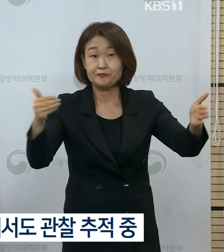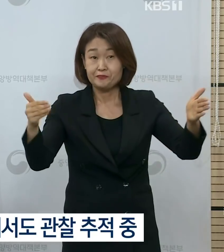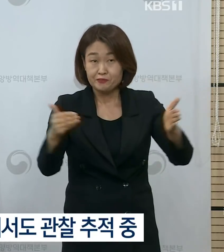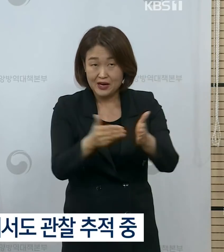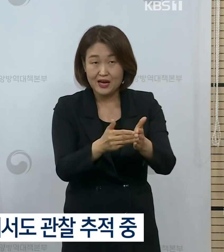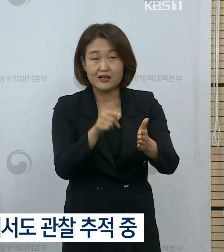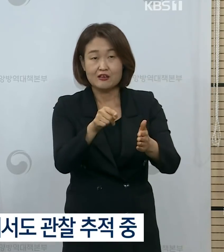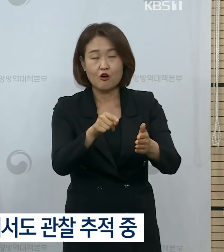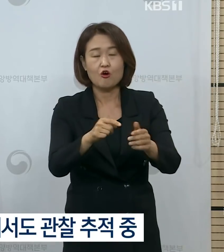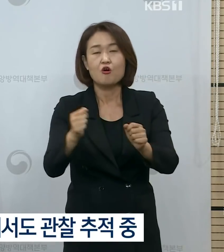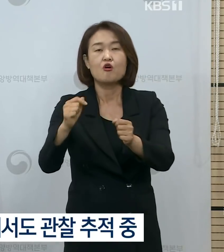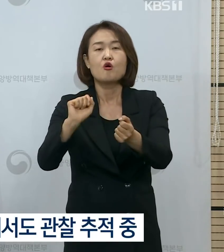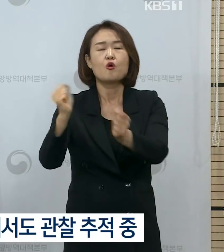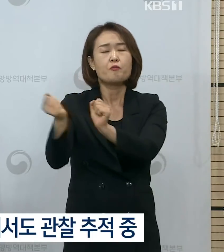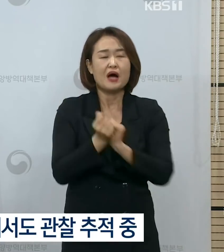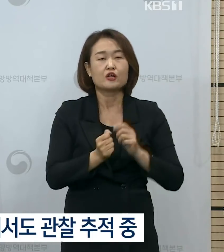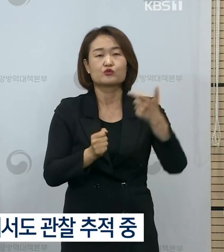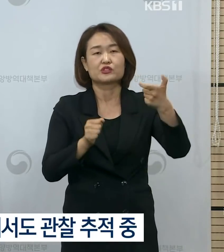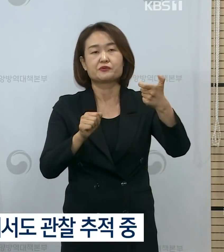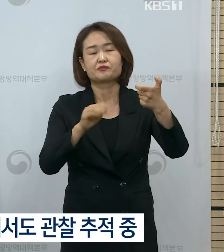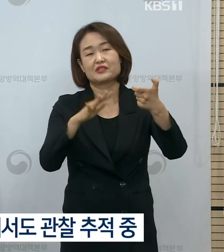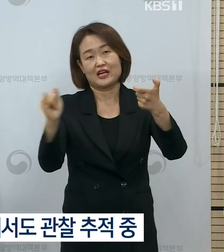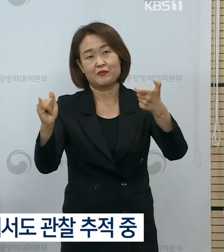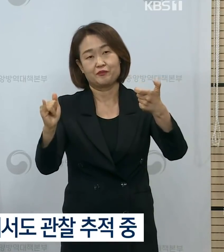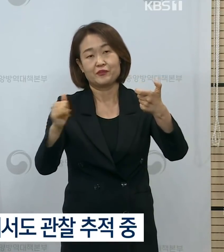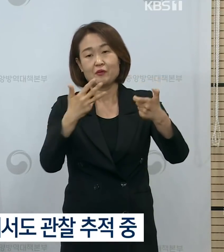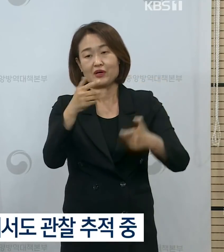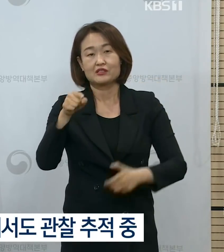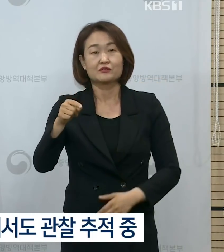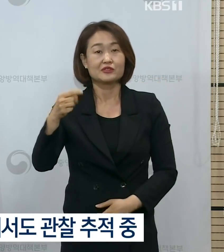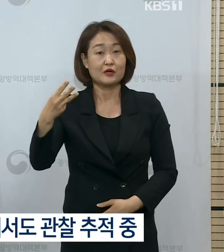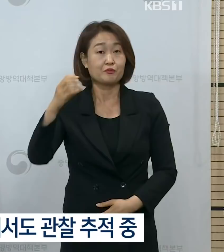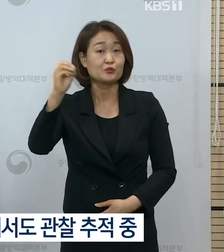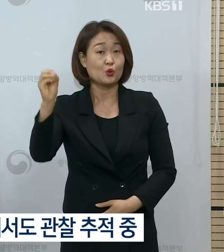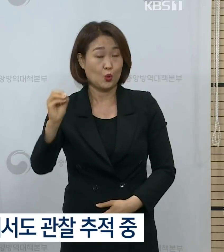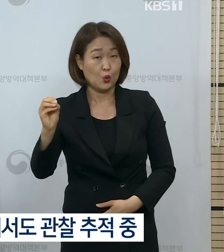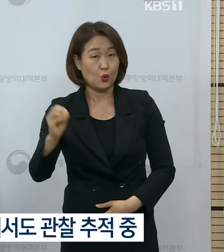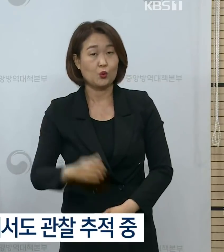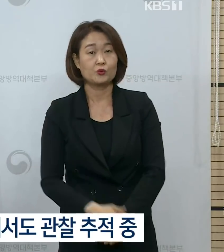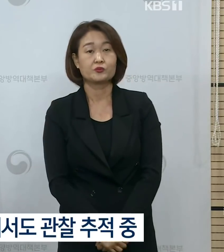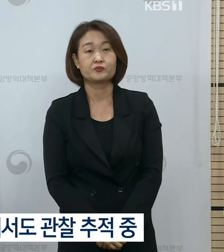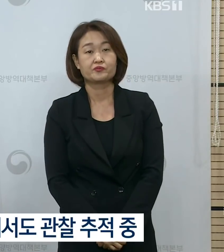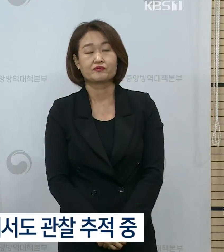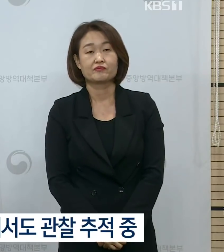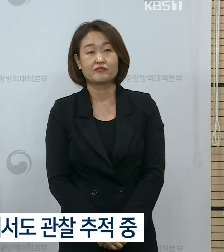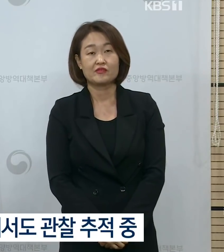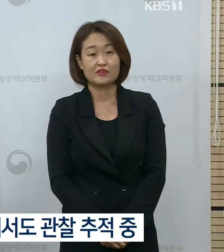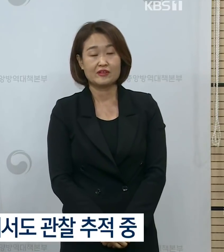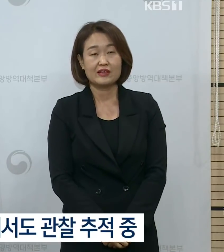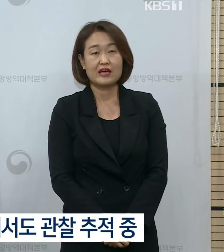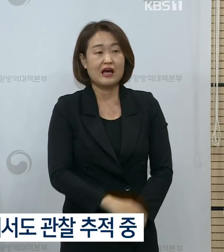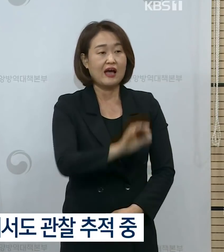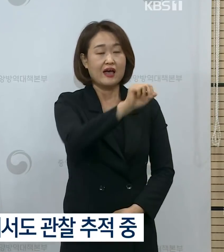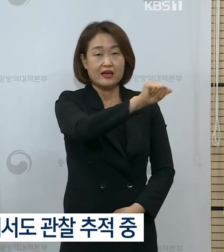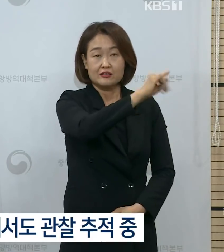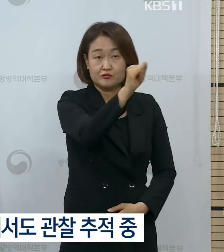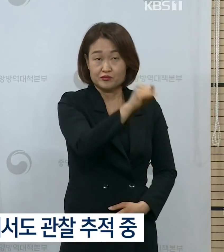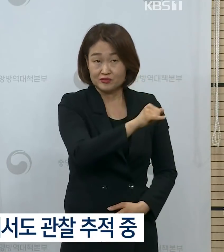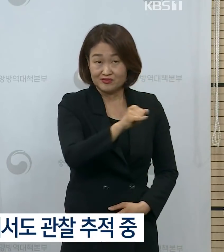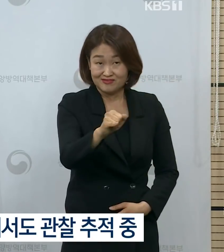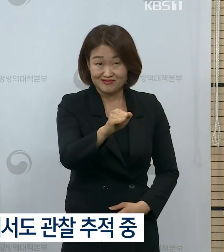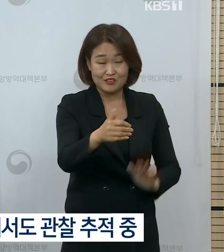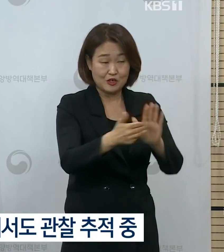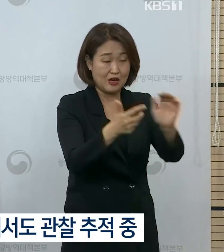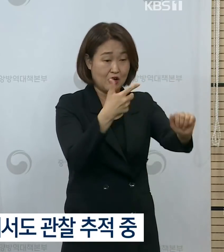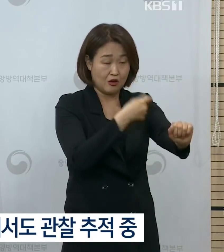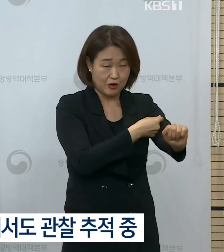60명으로 접종자 10만 명당 발생률은 8.3명이었습니다. 백신 종류별로는 아스트라제네카 백신 접종